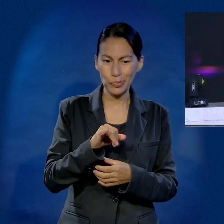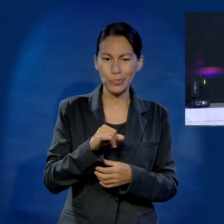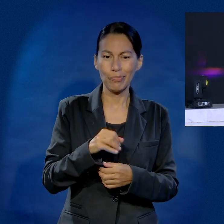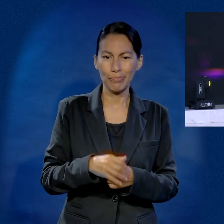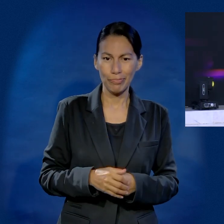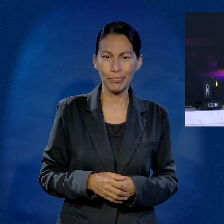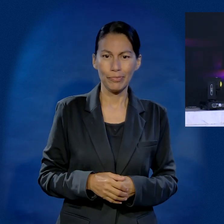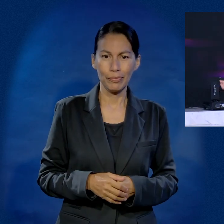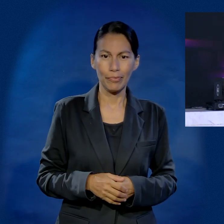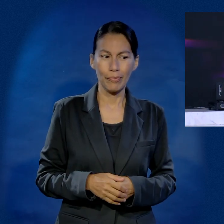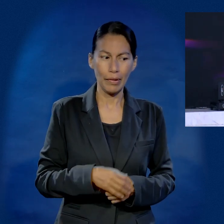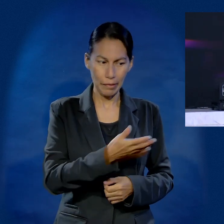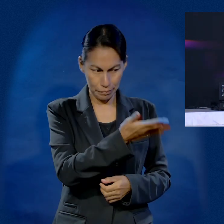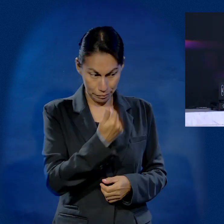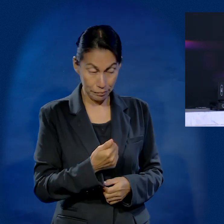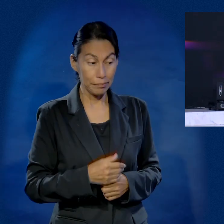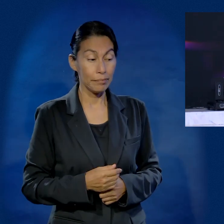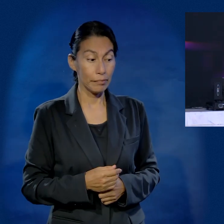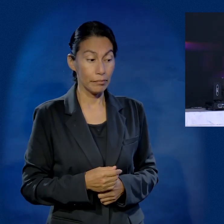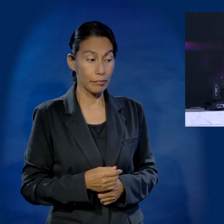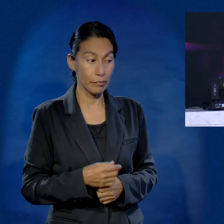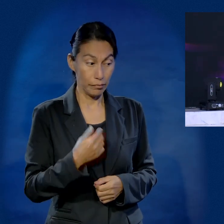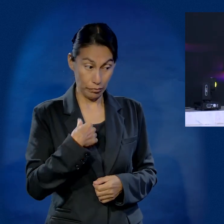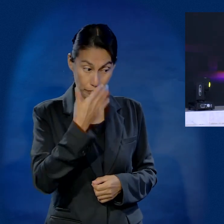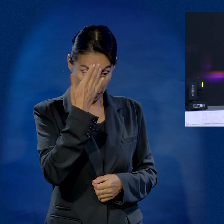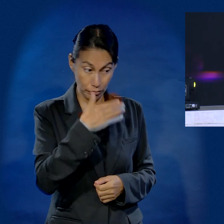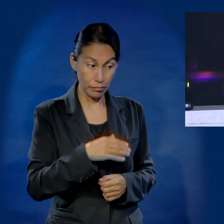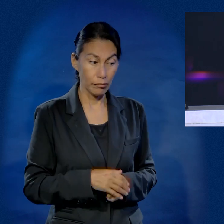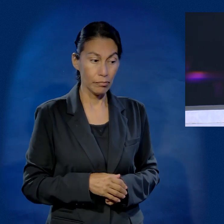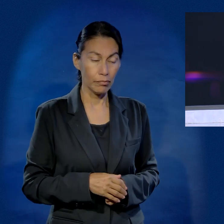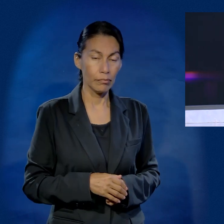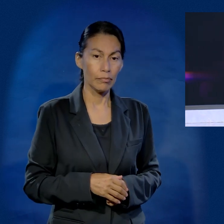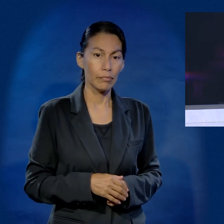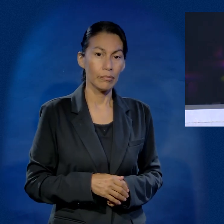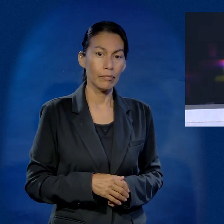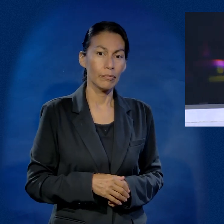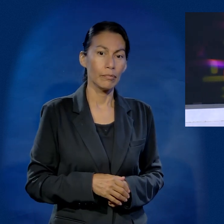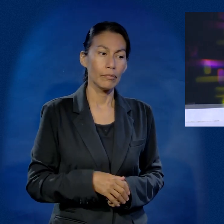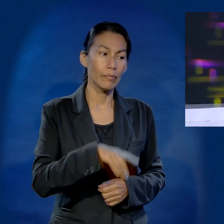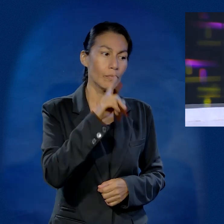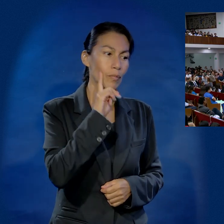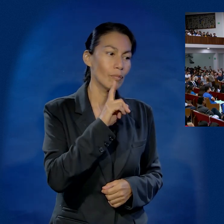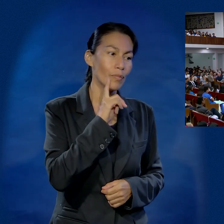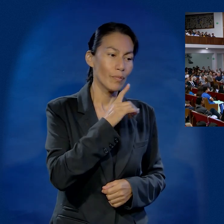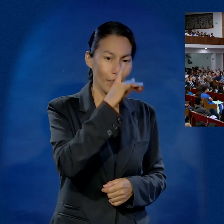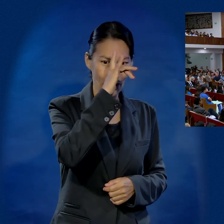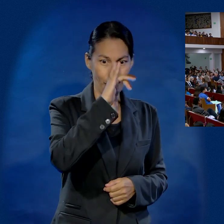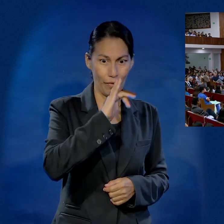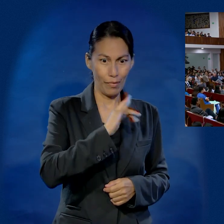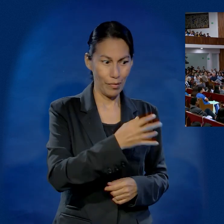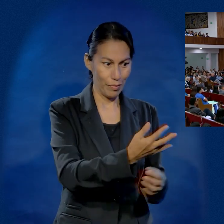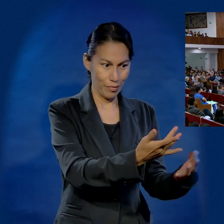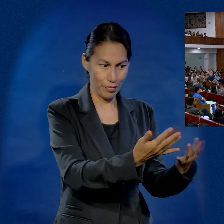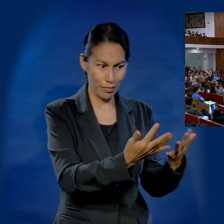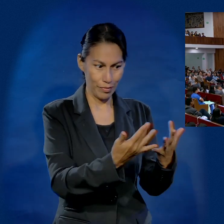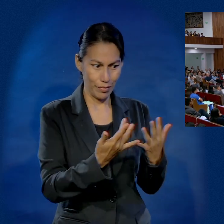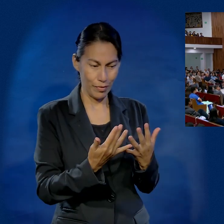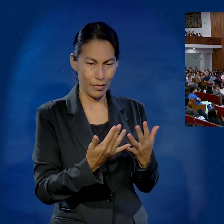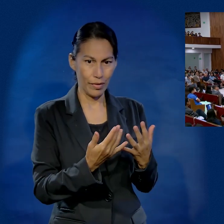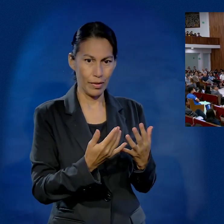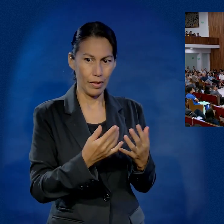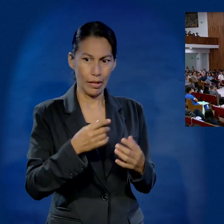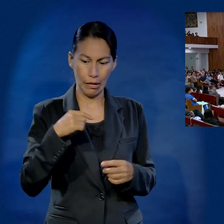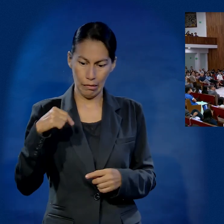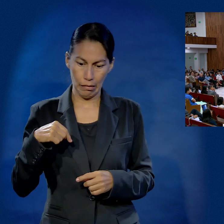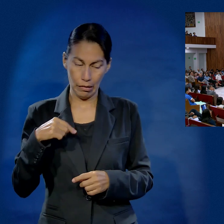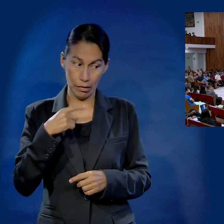Sí que pelean. Tráelas, yo sé mi historia, tráelas aquí. Las muchachas vienen y entonces le dice Balaam a Balac, esta